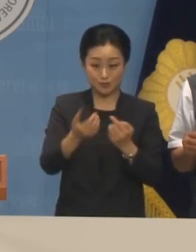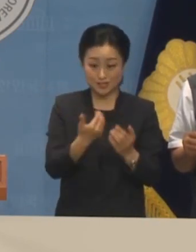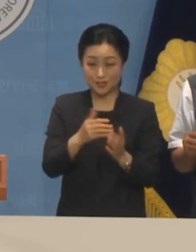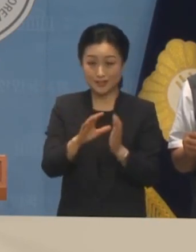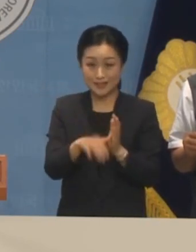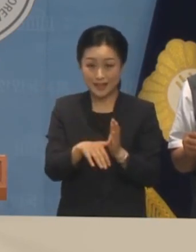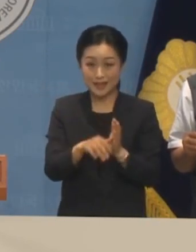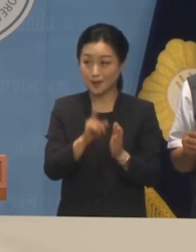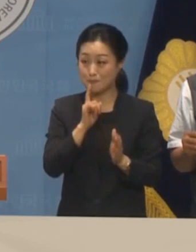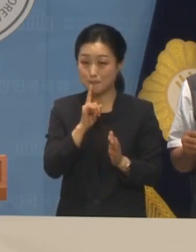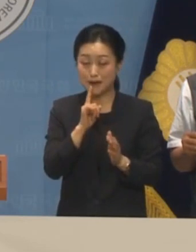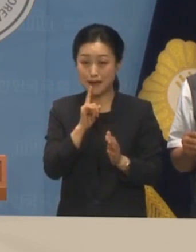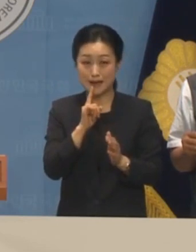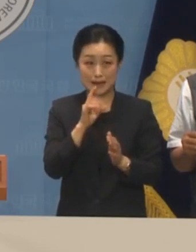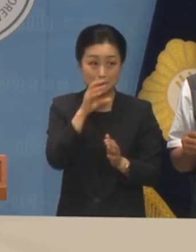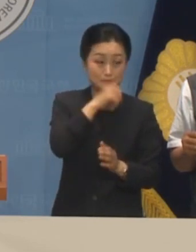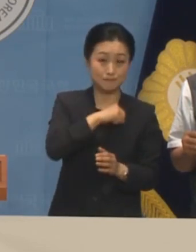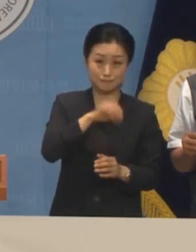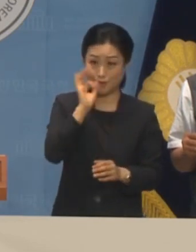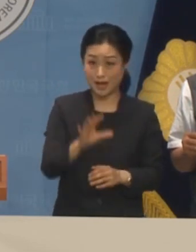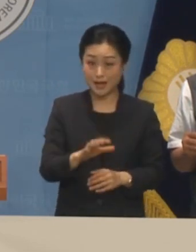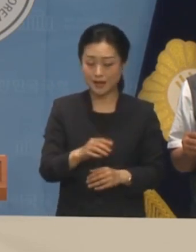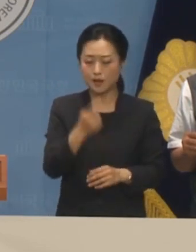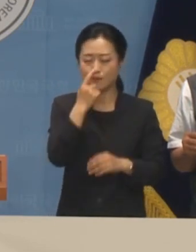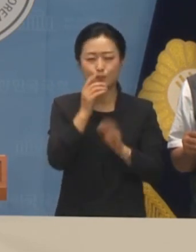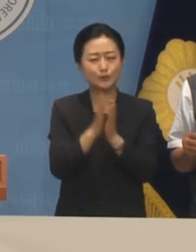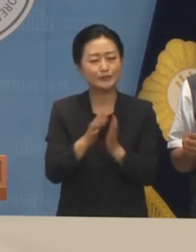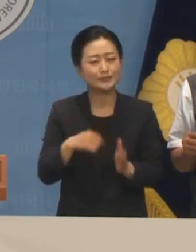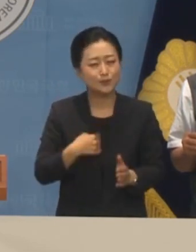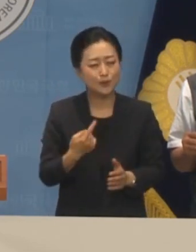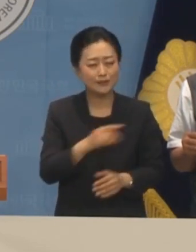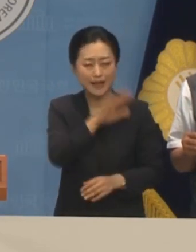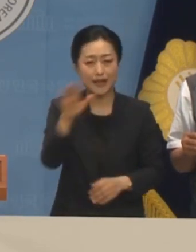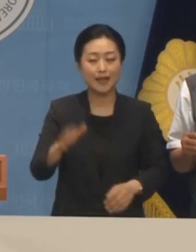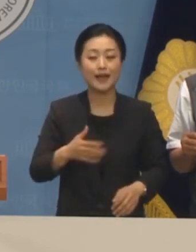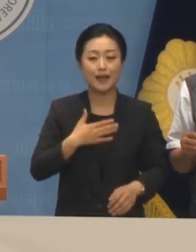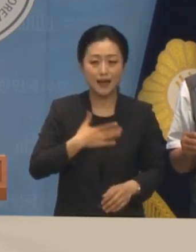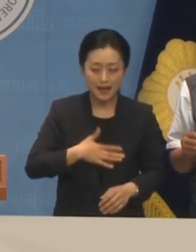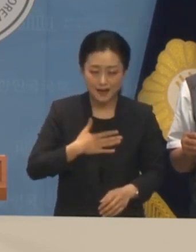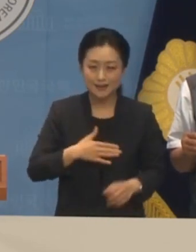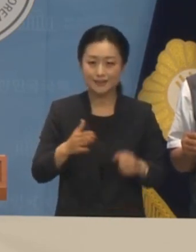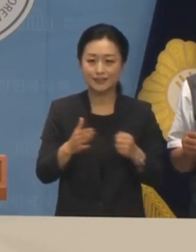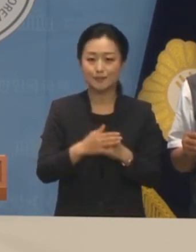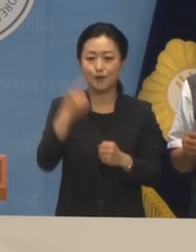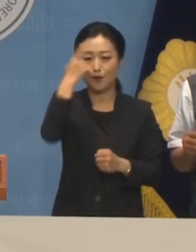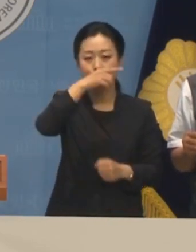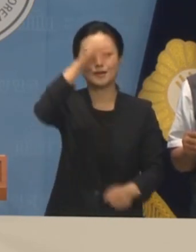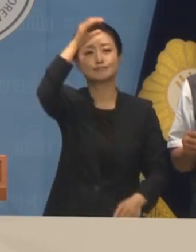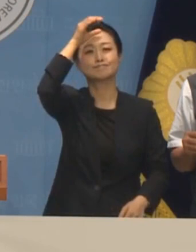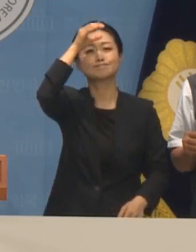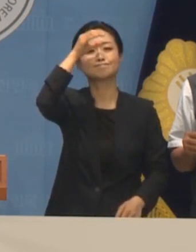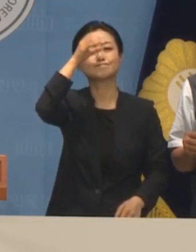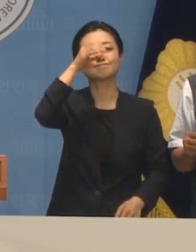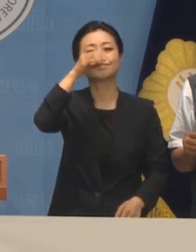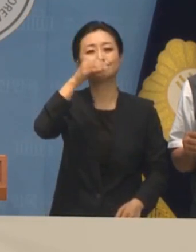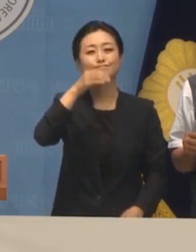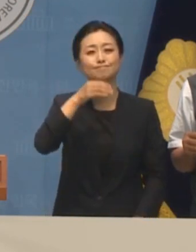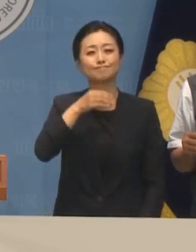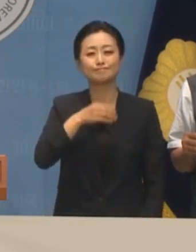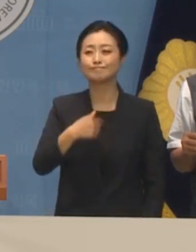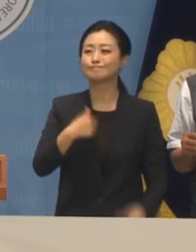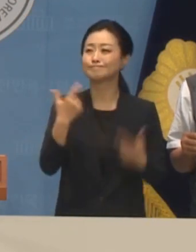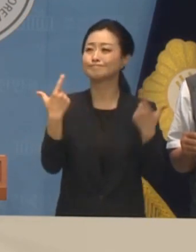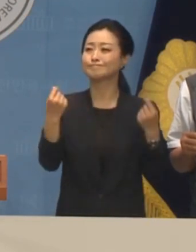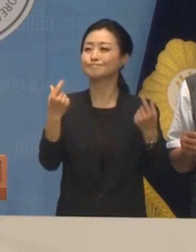없습니다 아니 어쩌면 본인 스스로 그것을 잘 알기에 얼굴에 철판을 깔고 그 언사들이